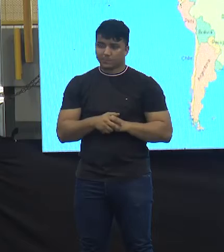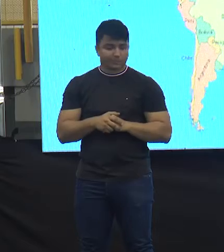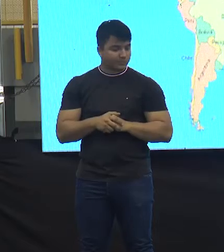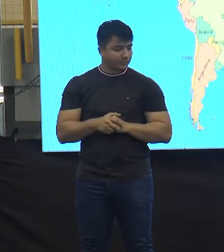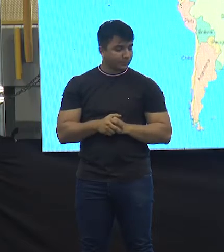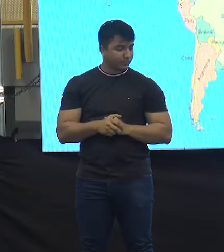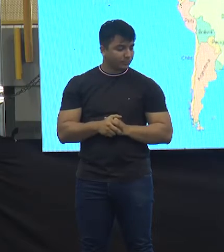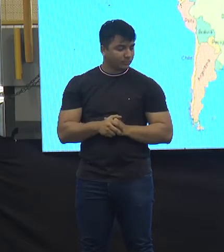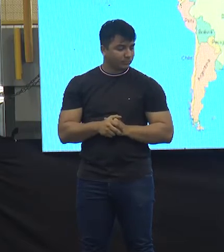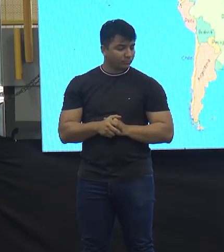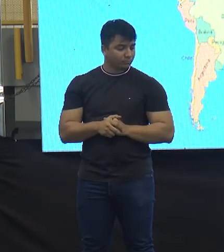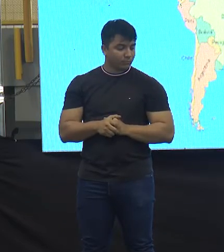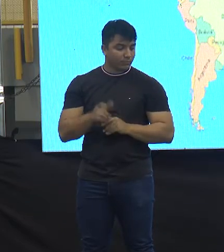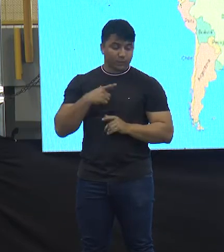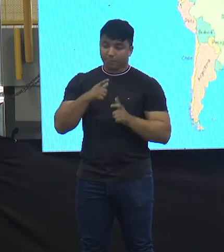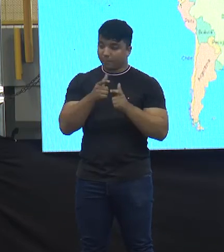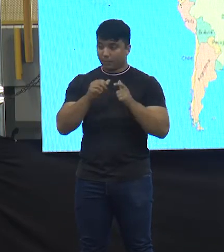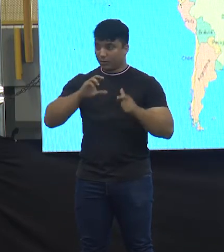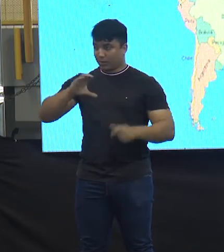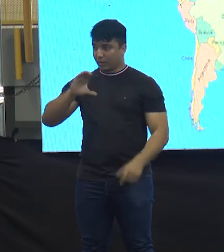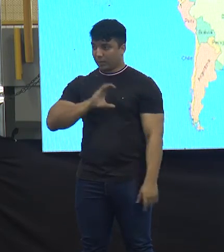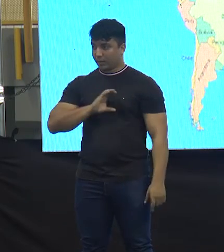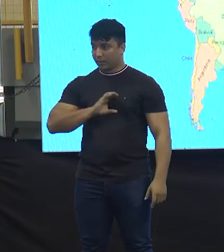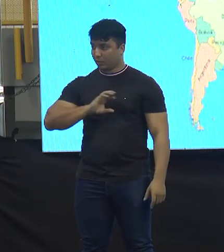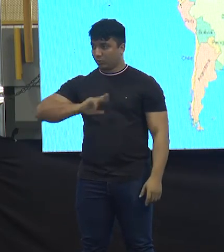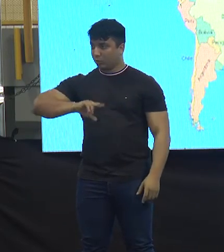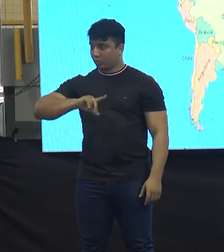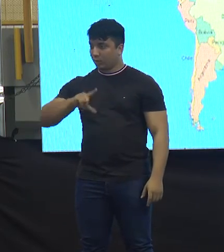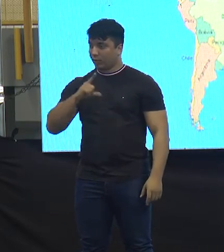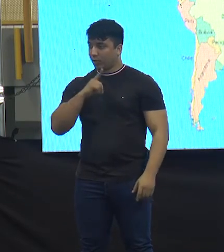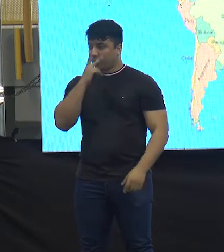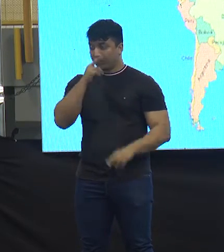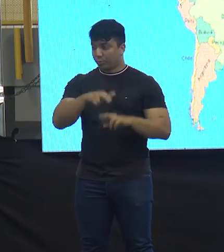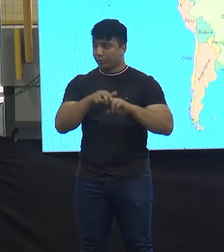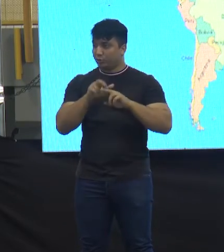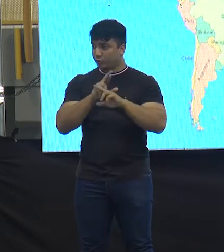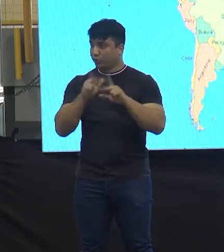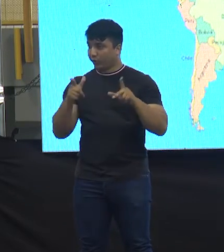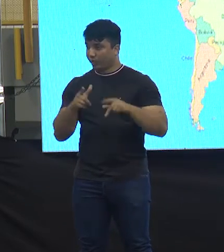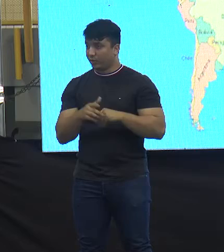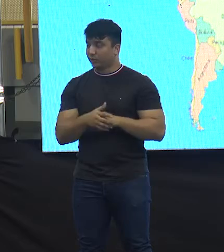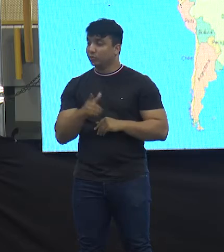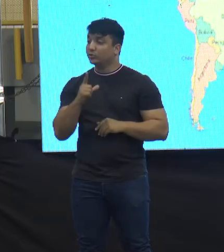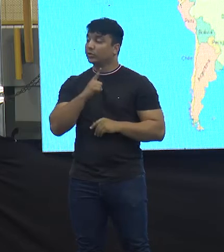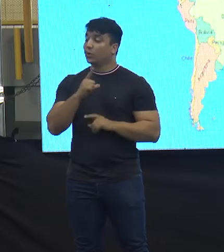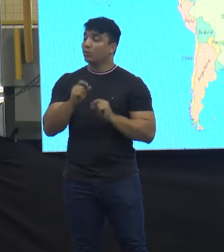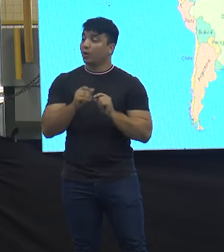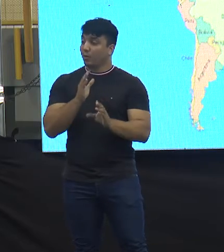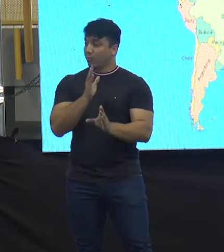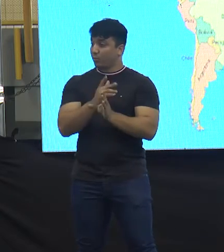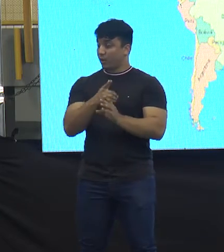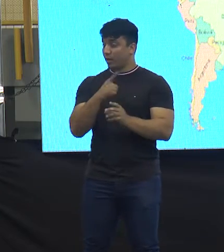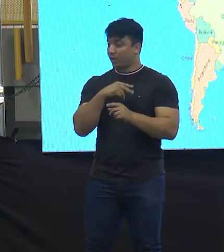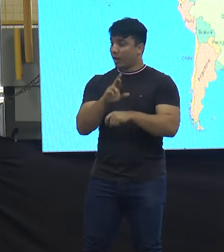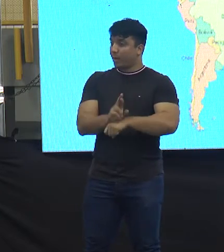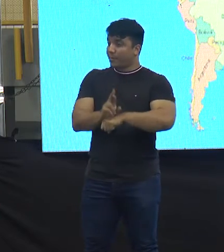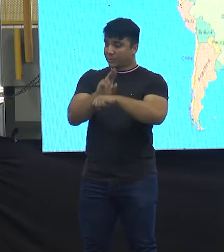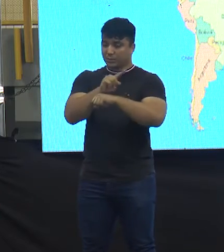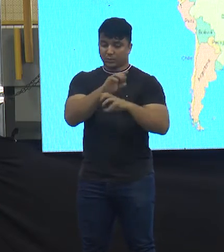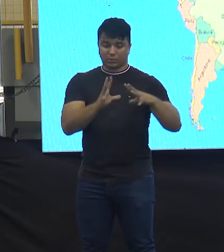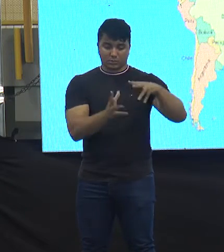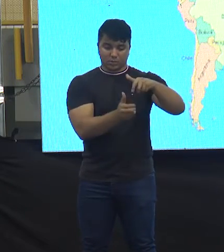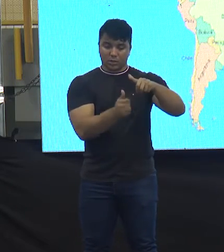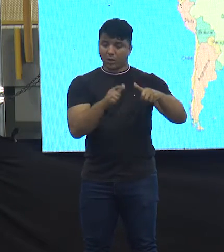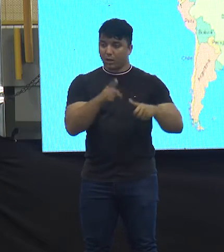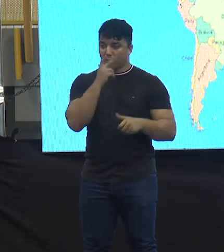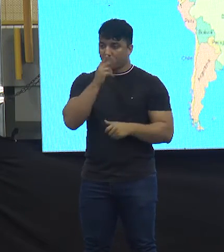Estados Unidos. Ela não é do tamanho do Canadá. Então existe uma deformação. Essa forma de representar da Terra,